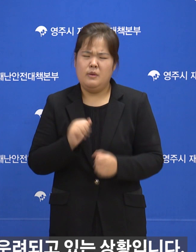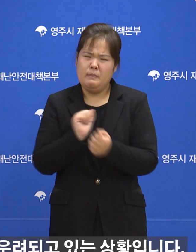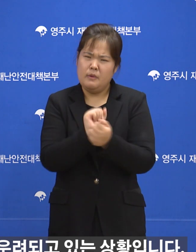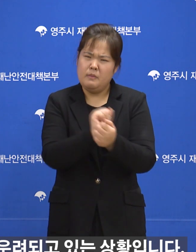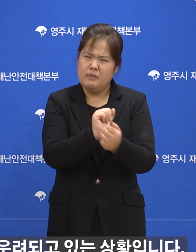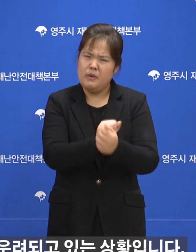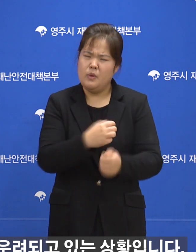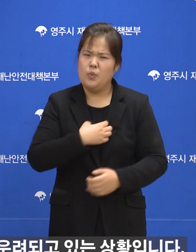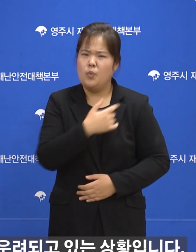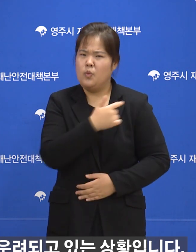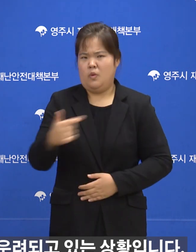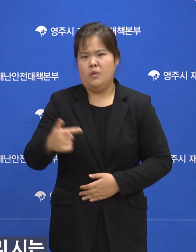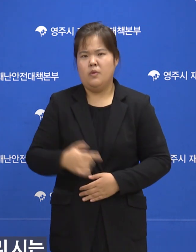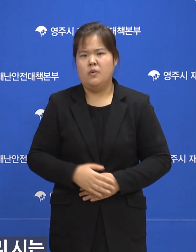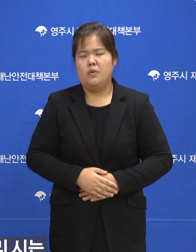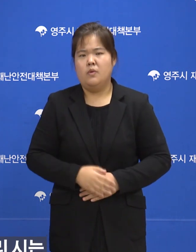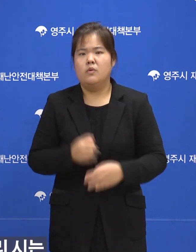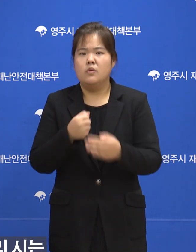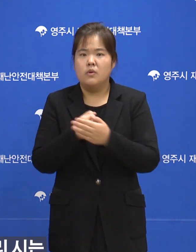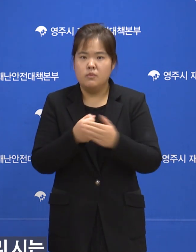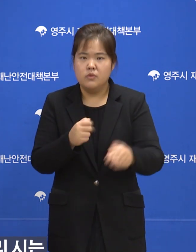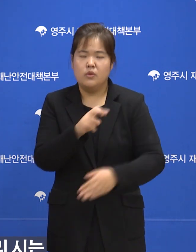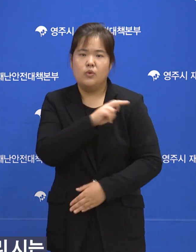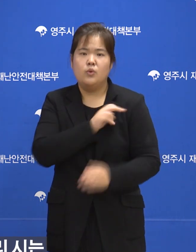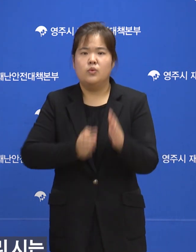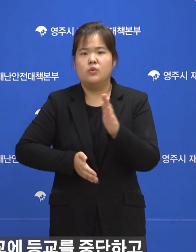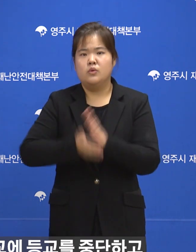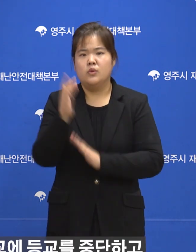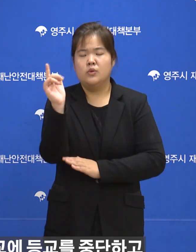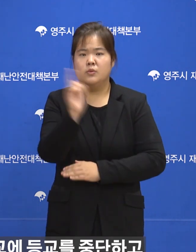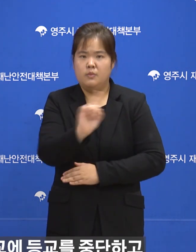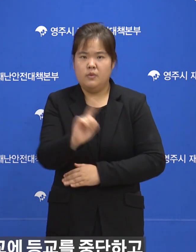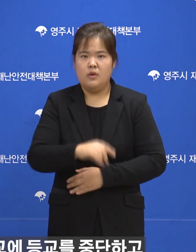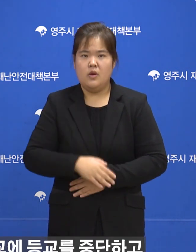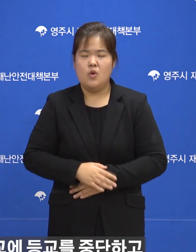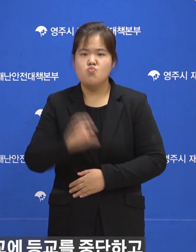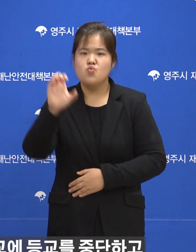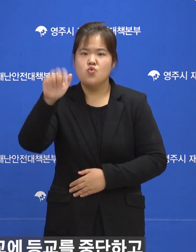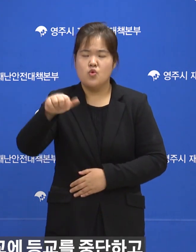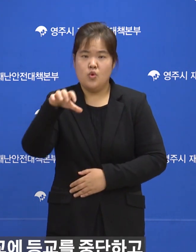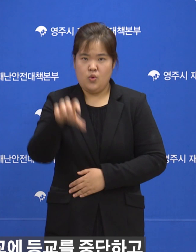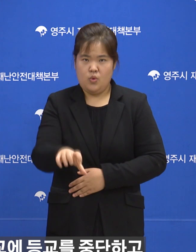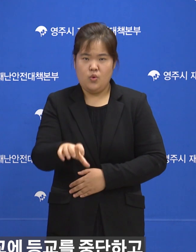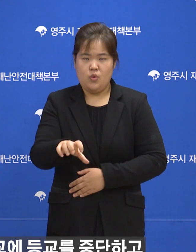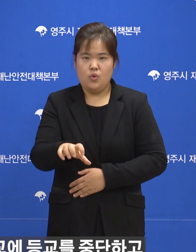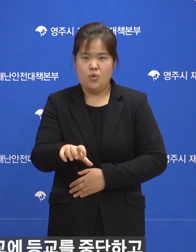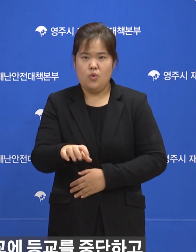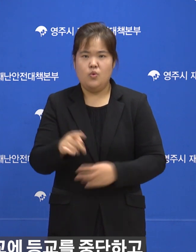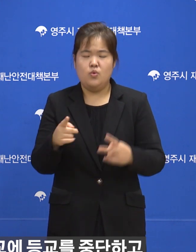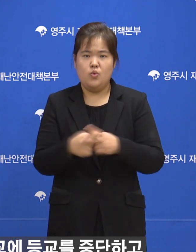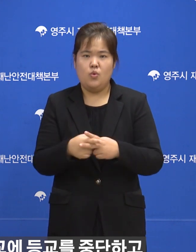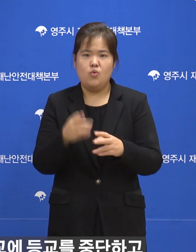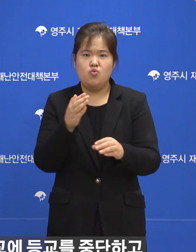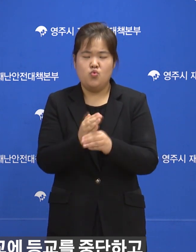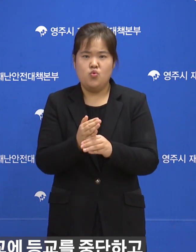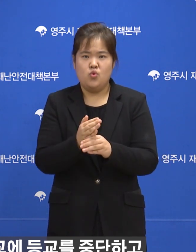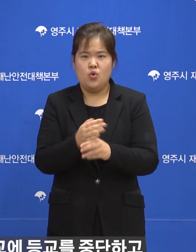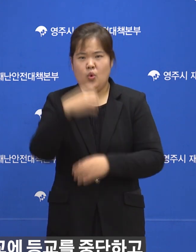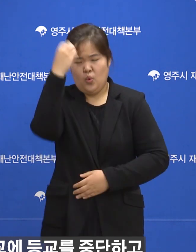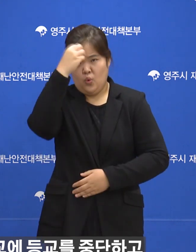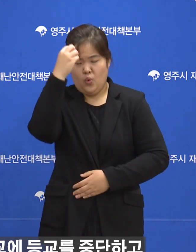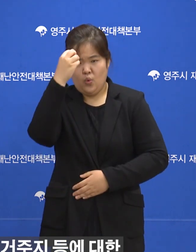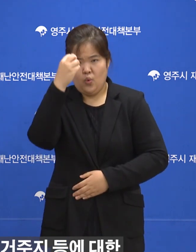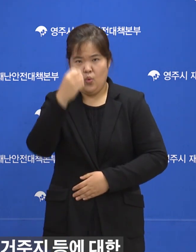상황입니다. 이에 따라 우리 시는 먼저 풍기지역 초, 중, 고등학교의 등교를